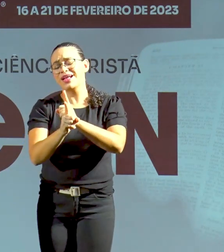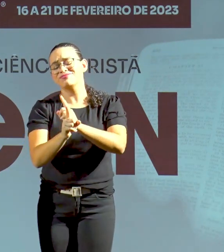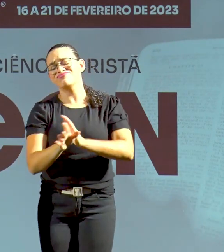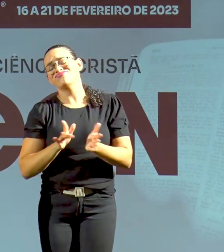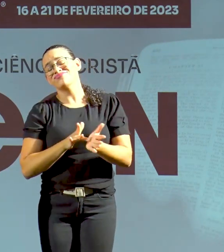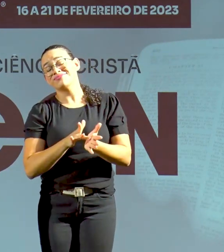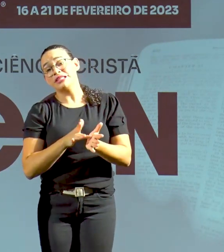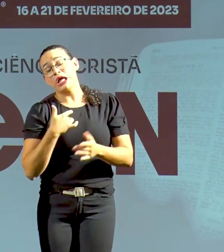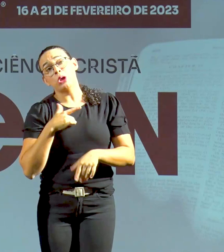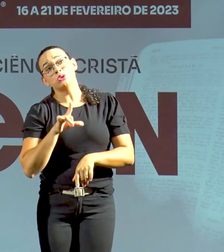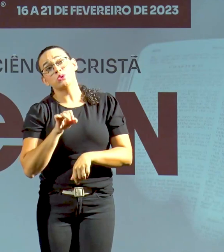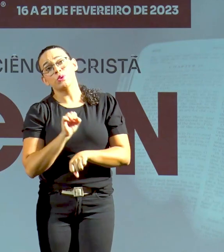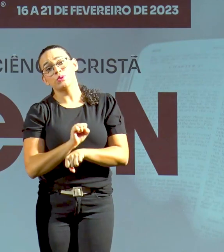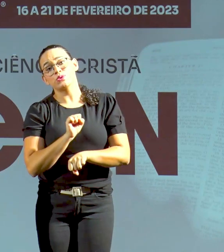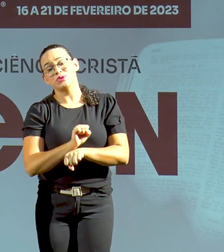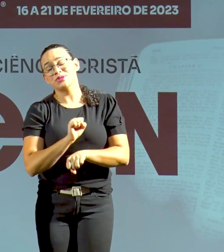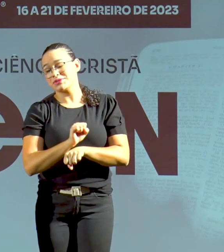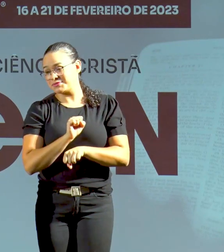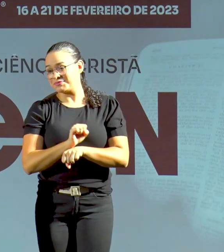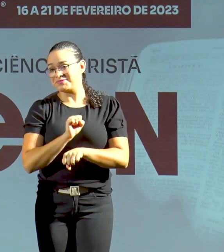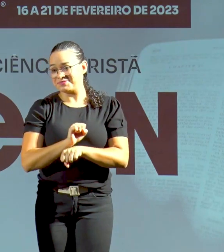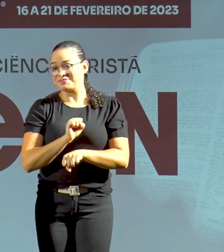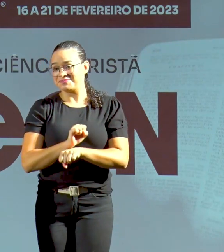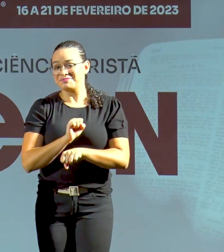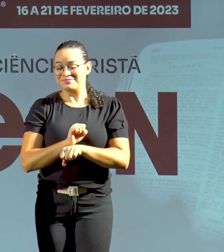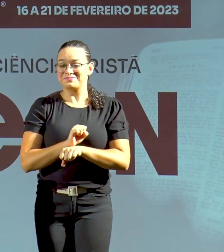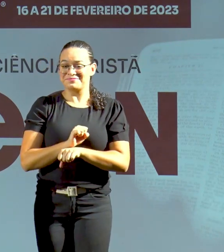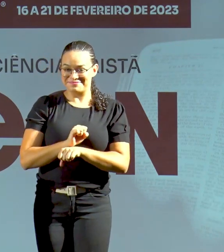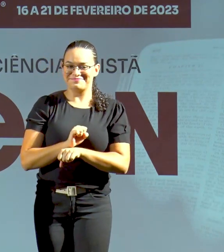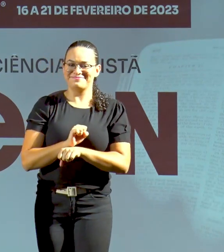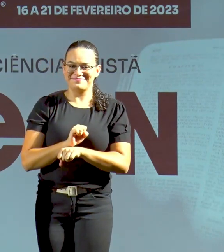esperar ele encontrou resolvido